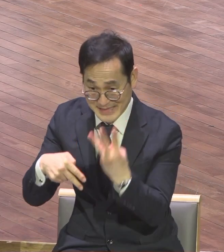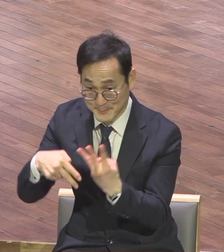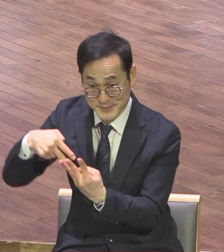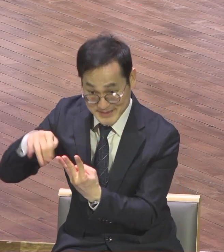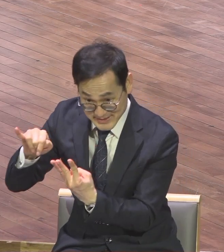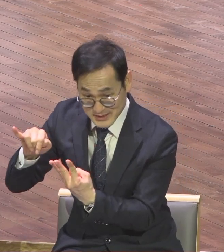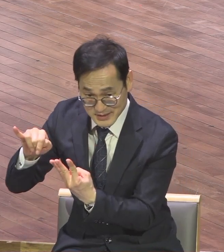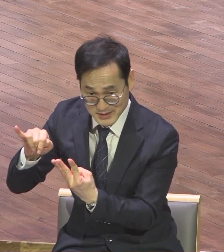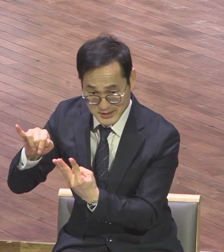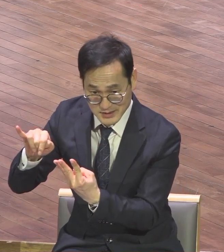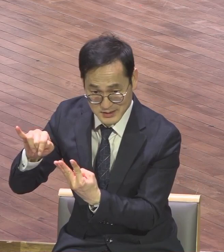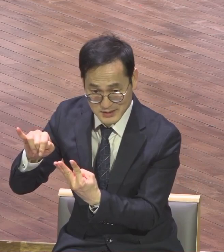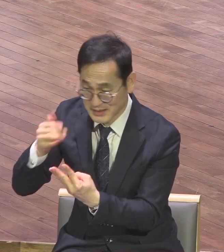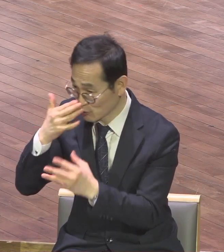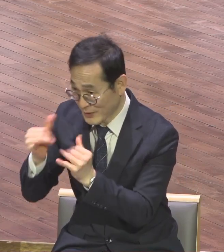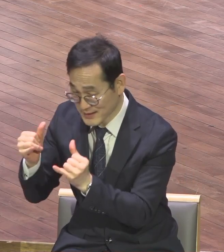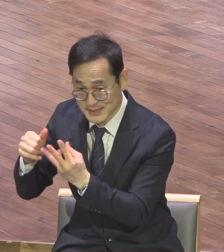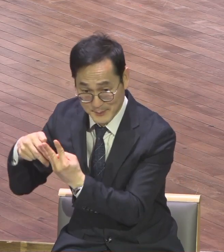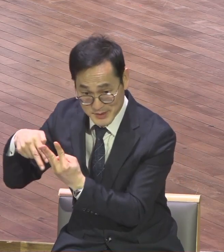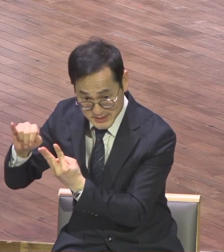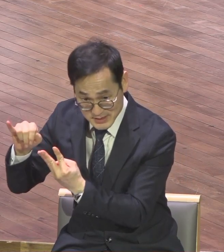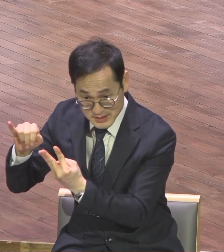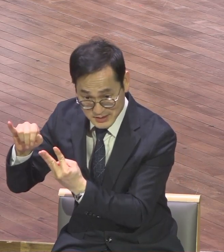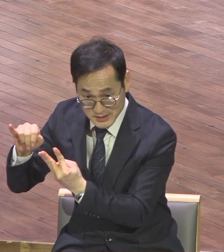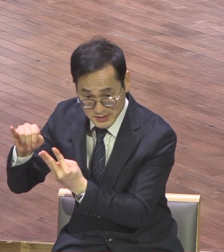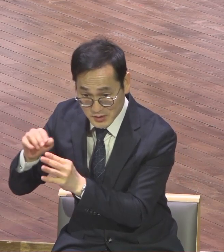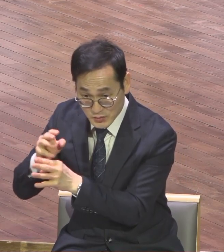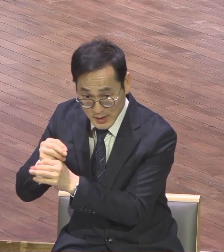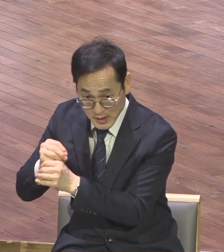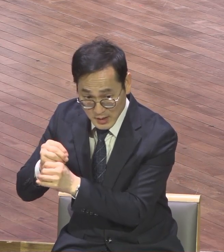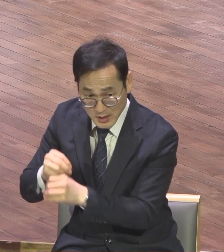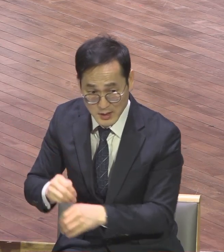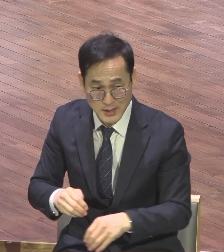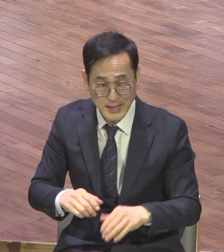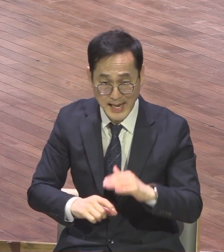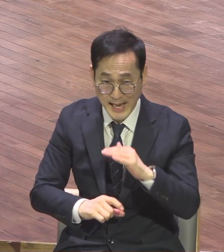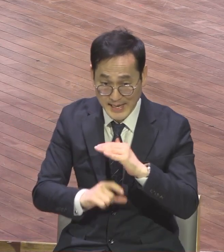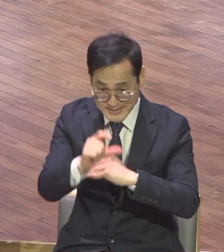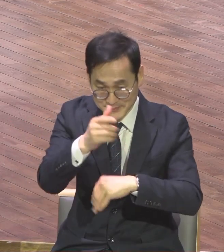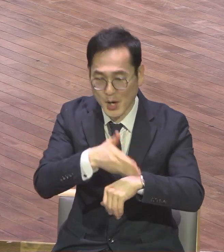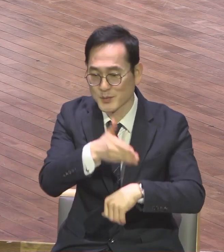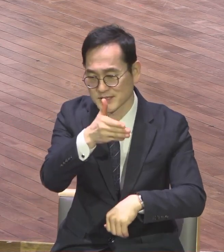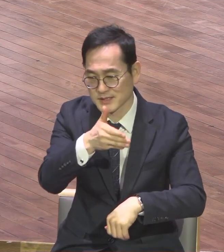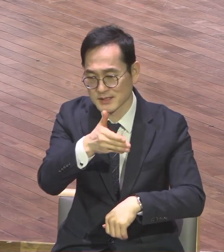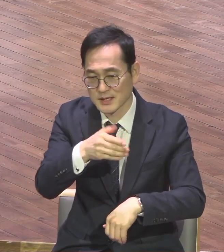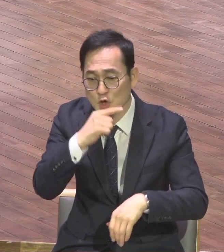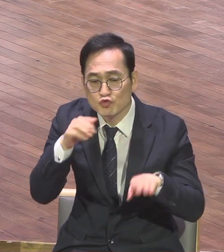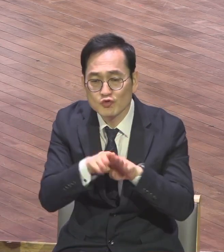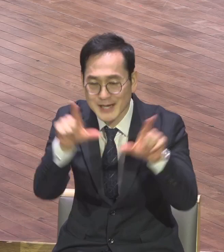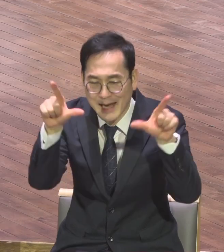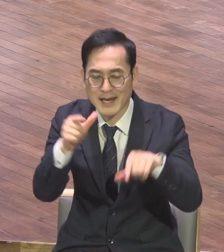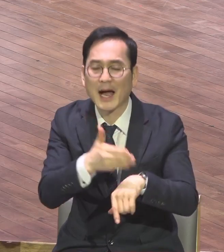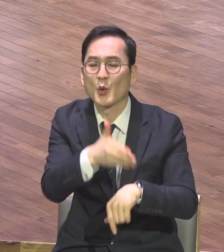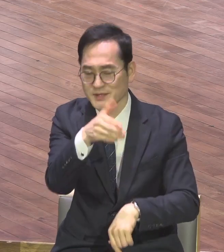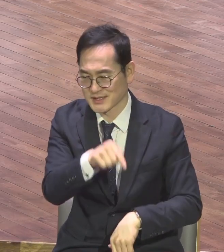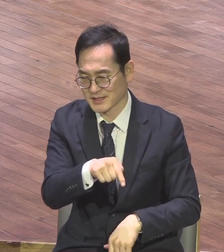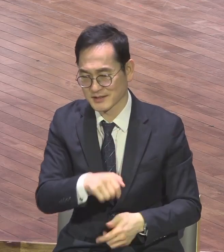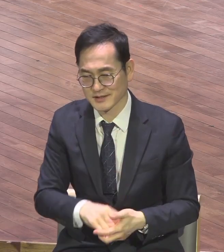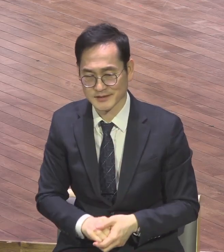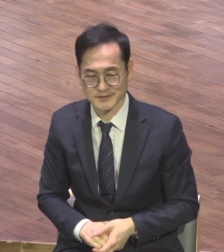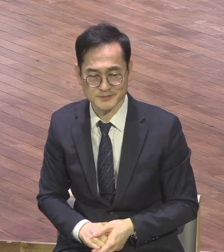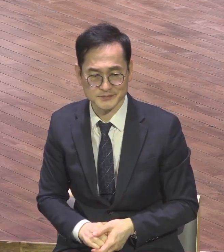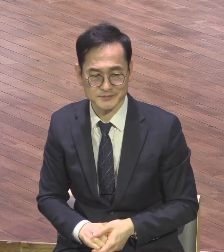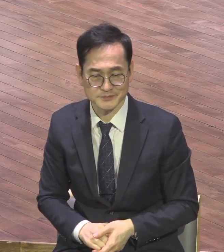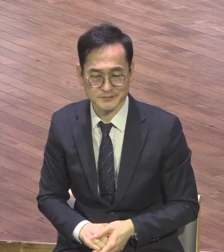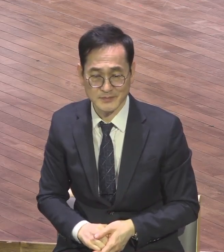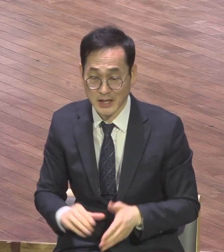더 구체적으로 주일 오전 9시예요. 요즘 시간으로 말하면 이